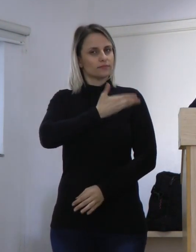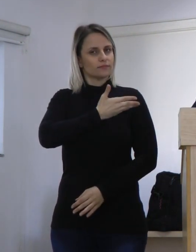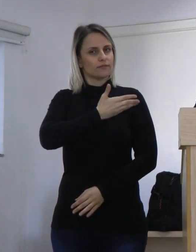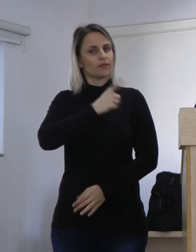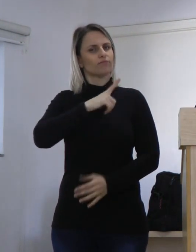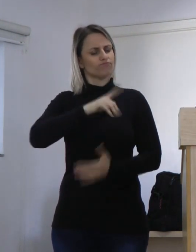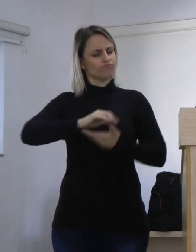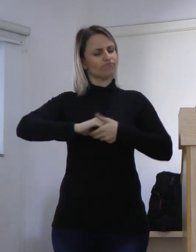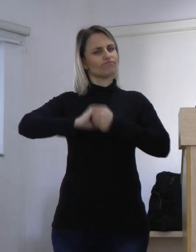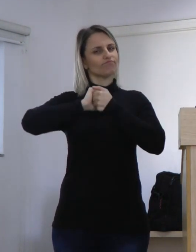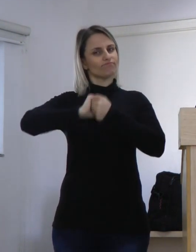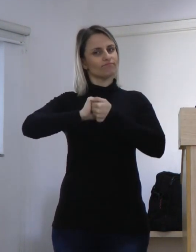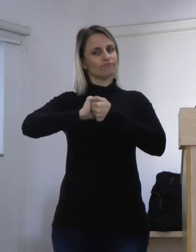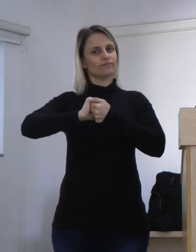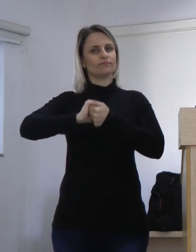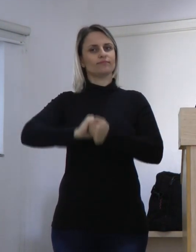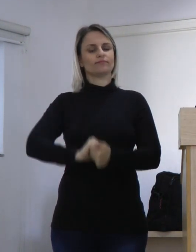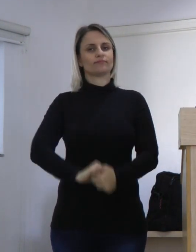muito companheirismo,